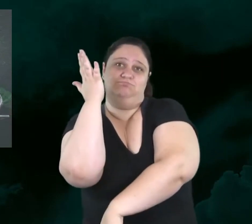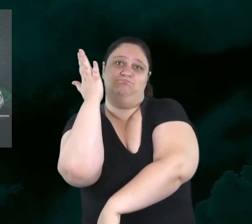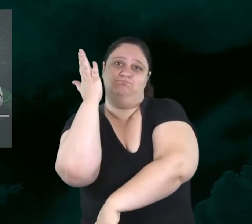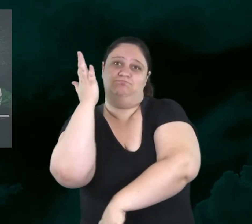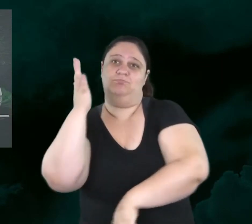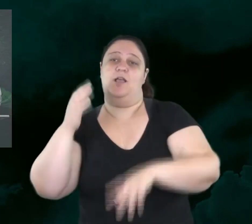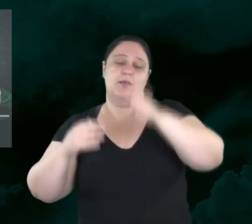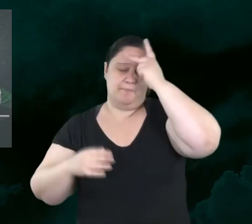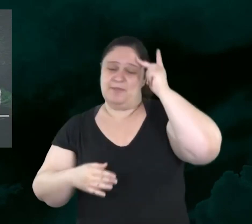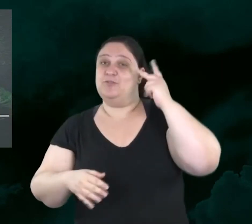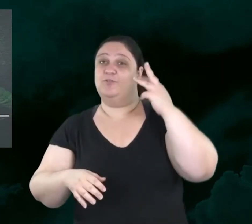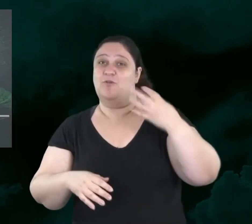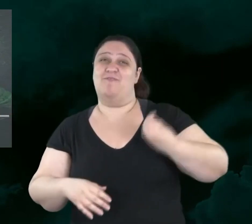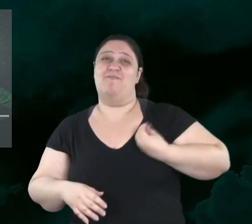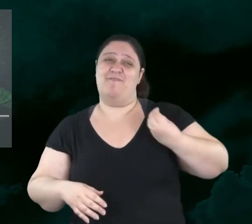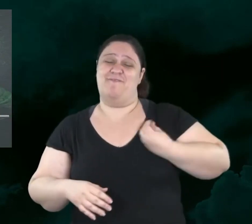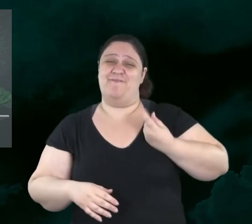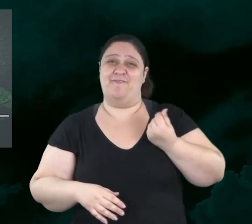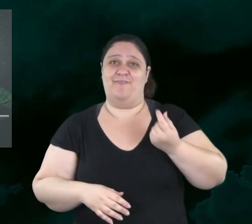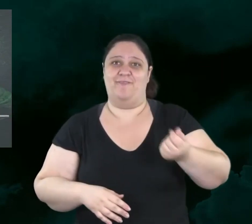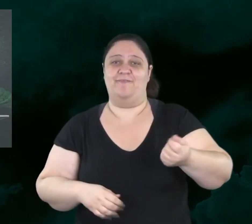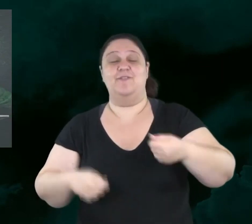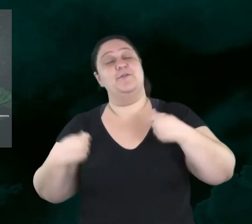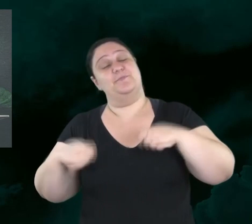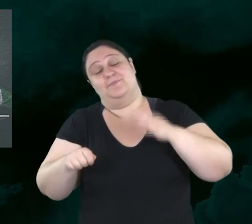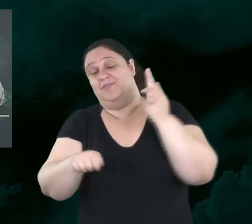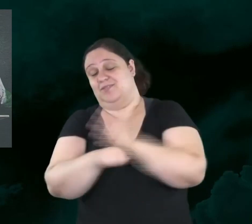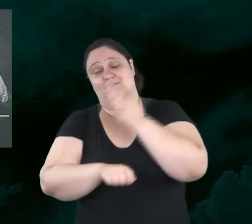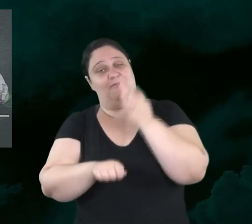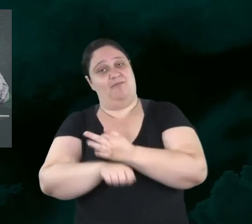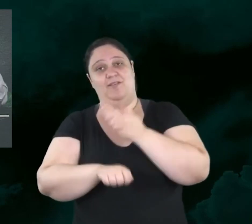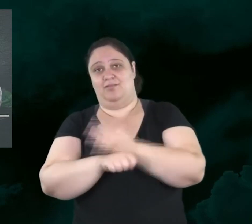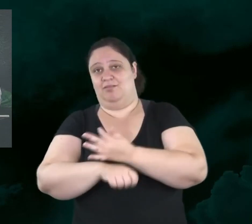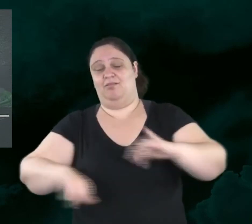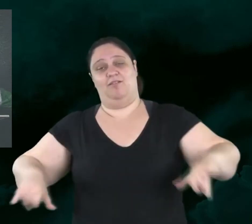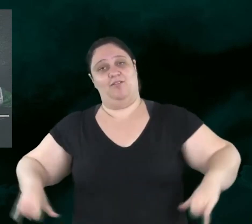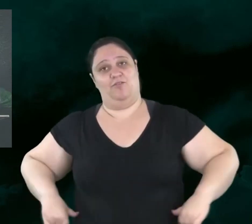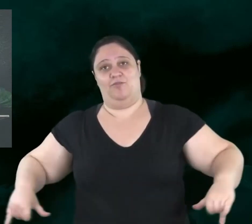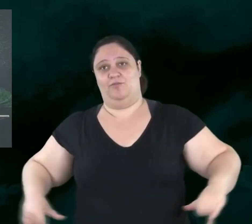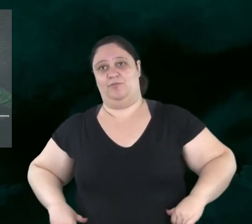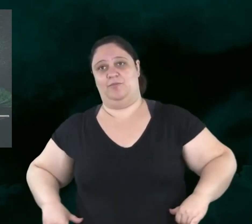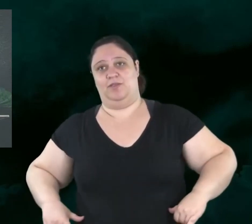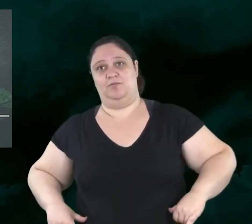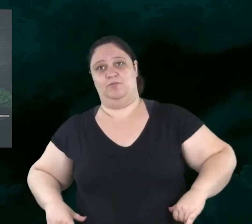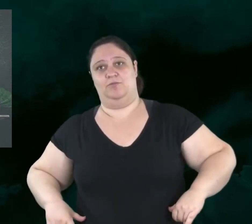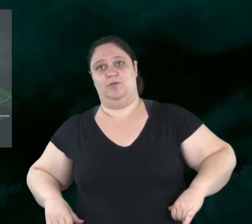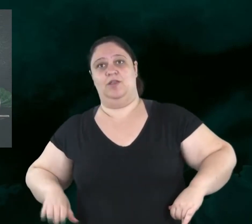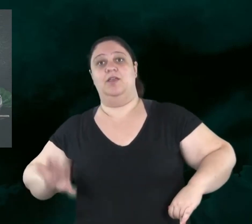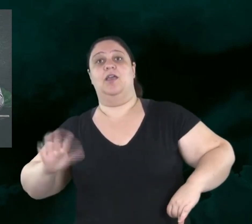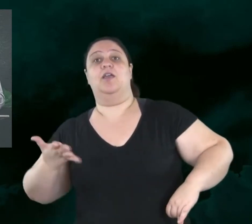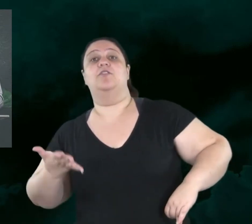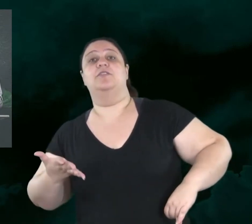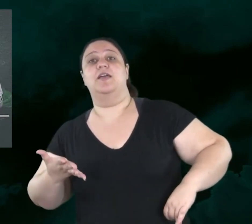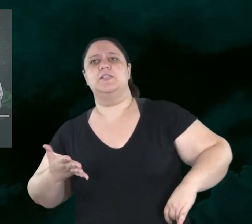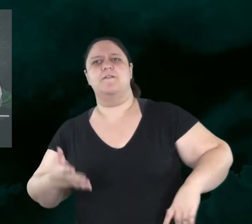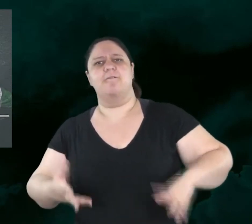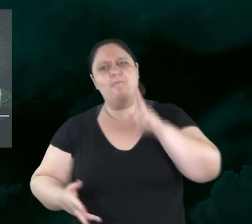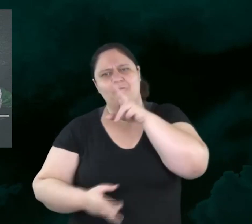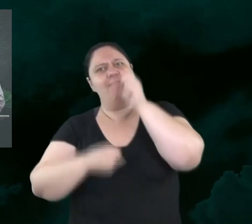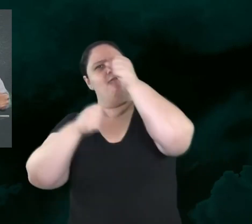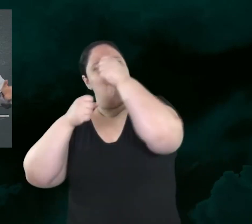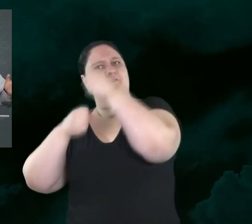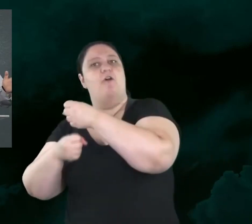está sujeito às intempéries, e mais fortalecido sai delas. quanto mais